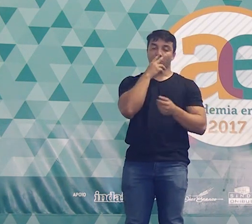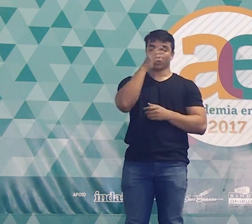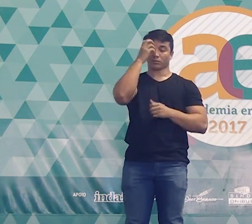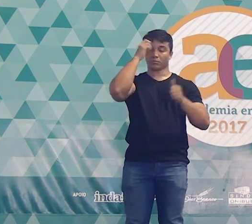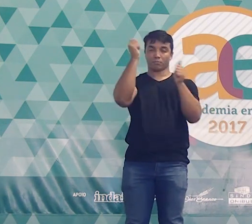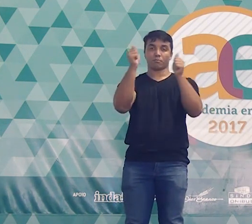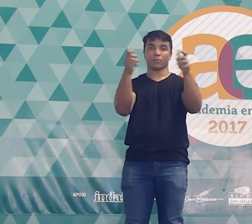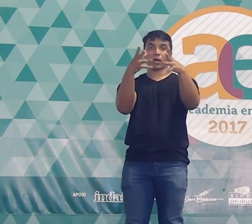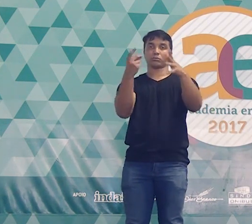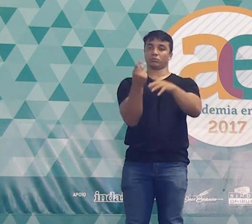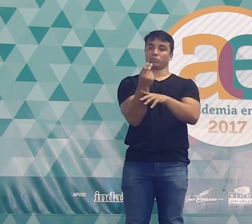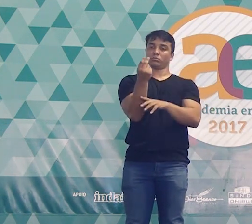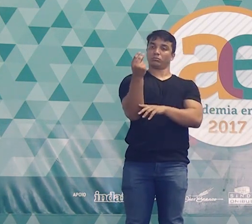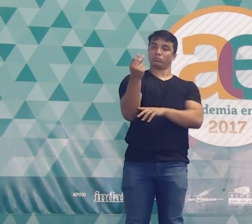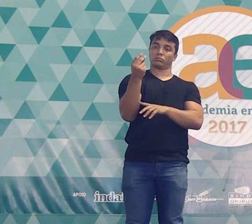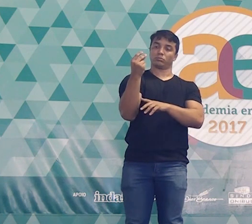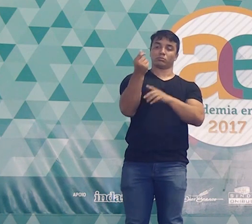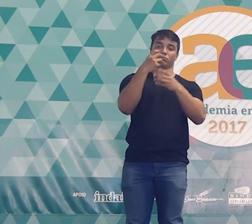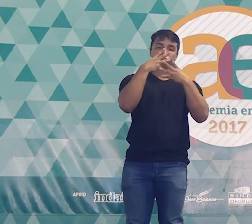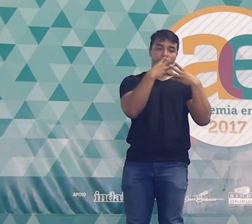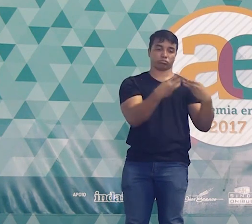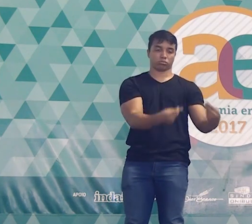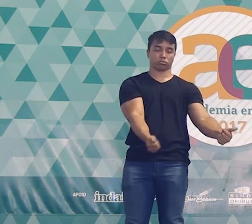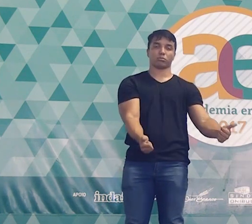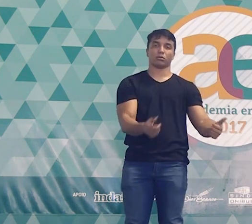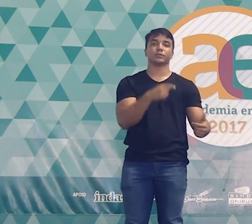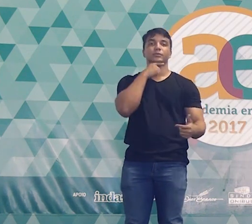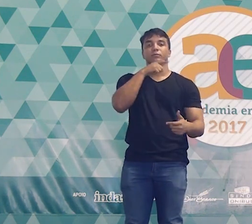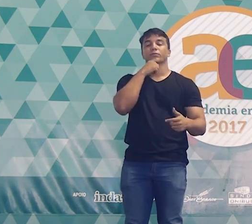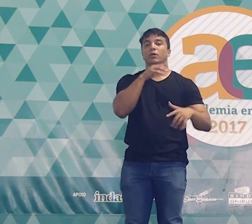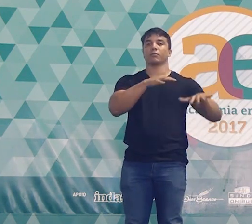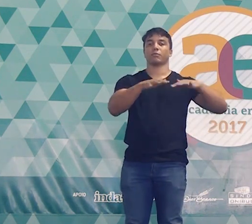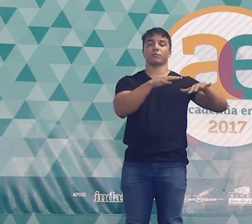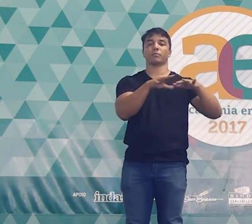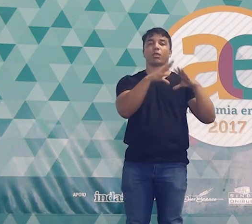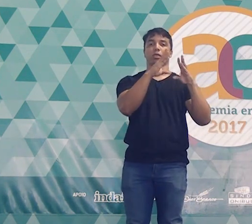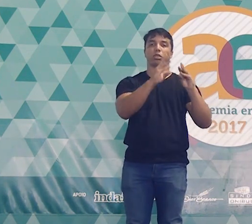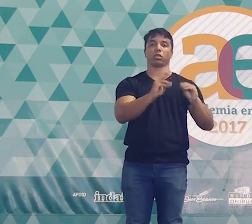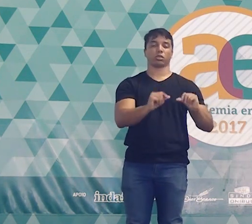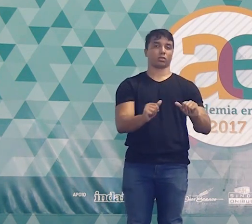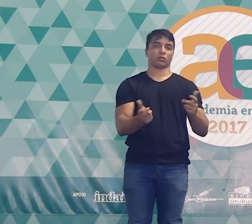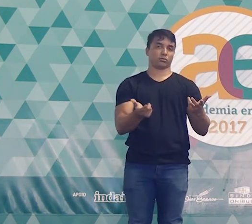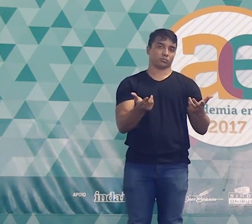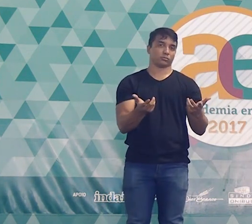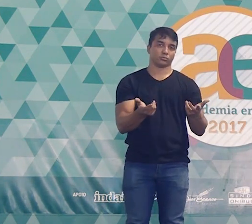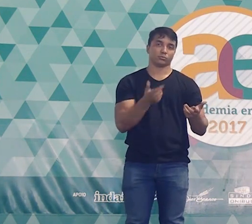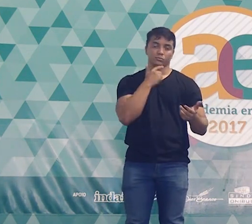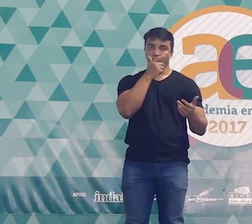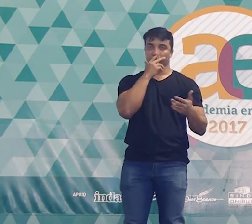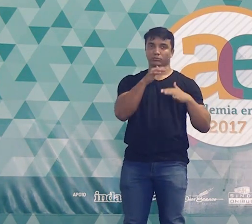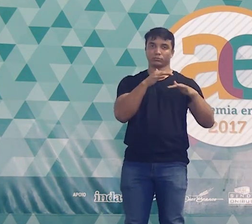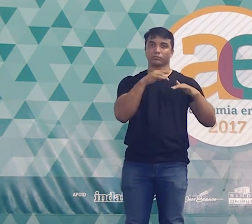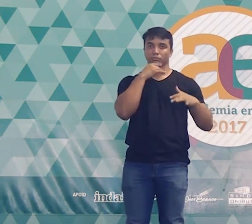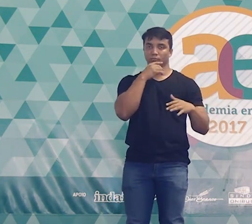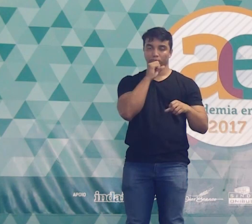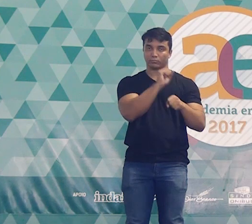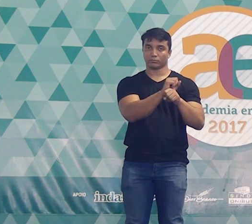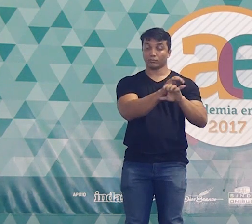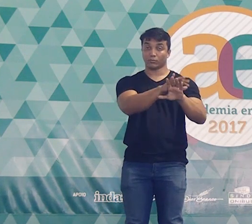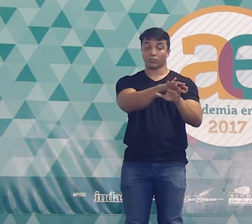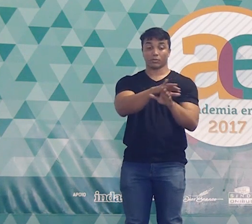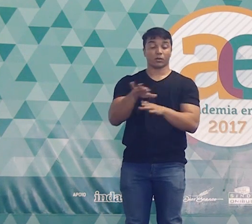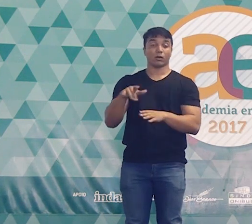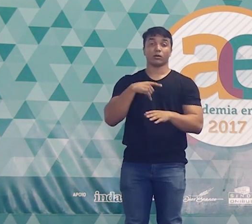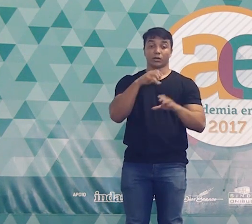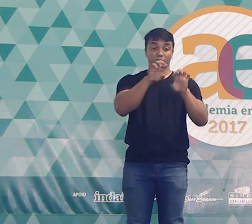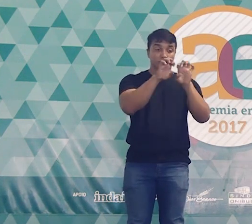mágico de instalar o dedo e me desossar, eu não conseguiria me mexer, eu não sairia do canto. Então, olha só, o esqueleto tem